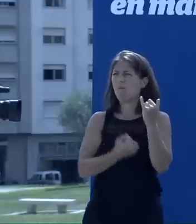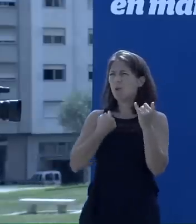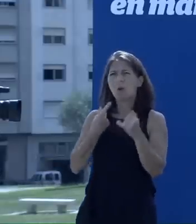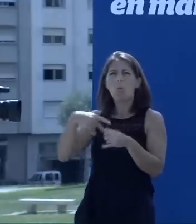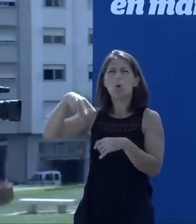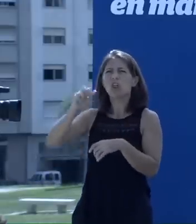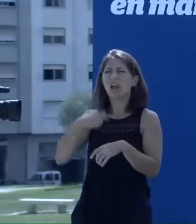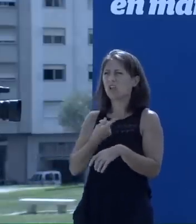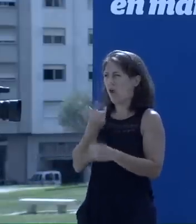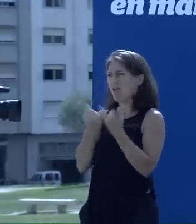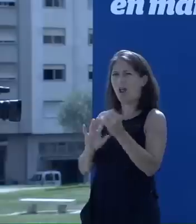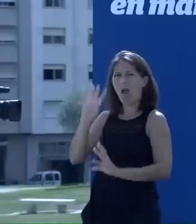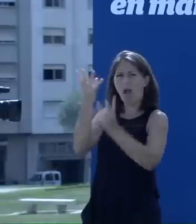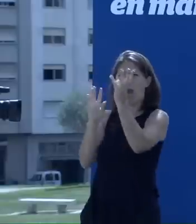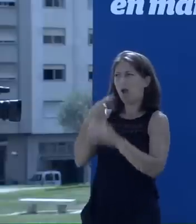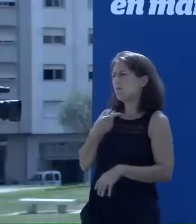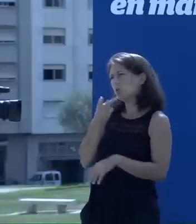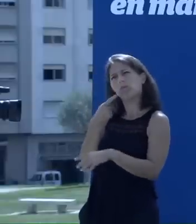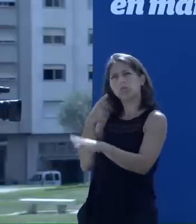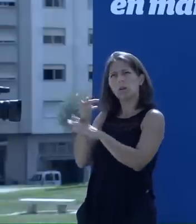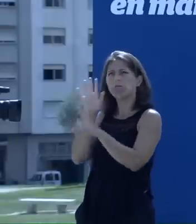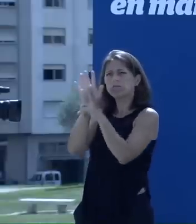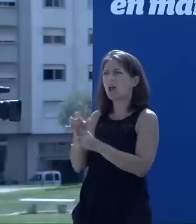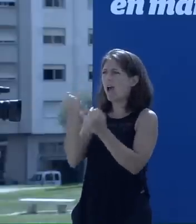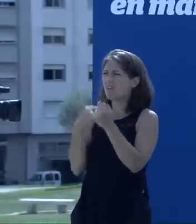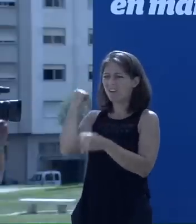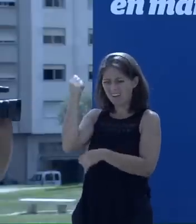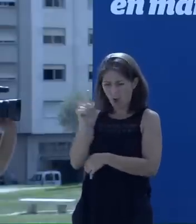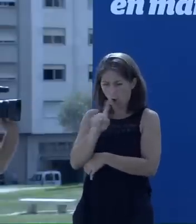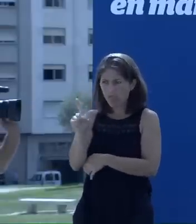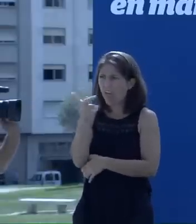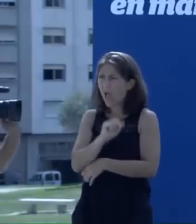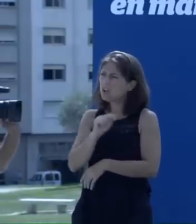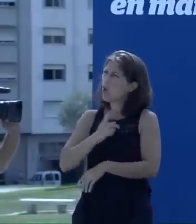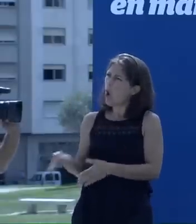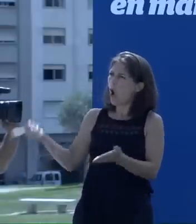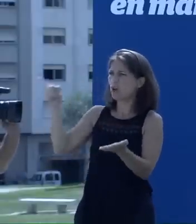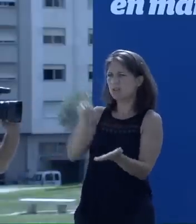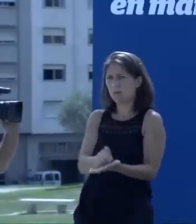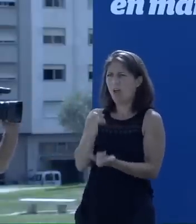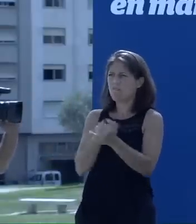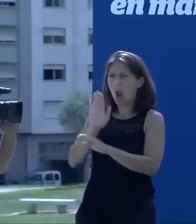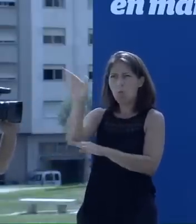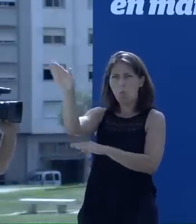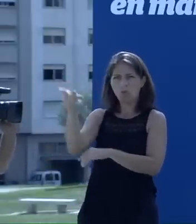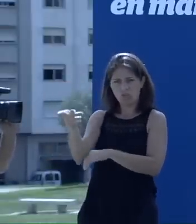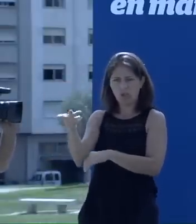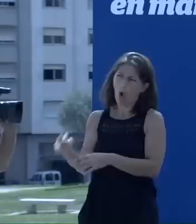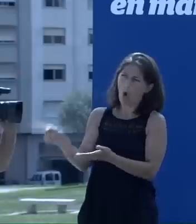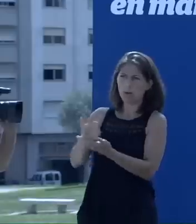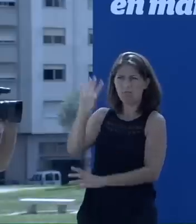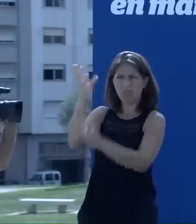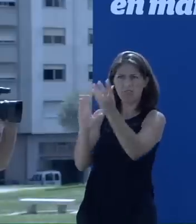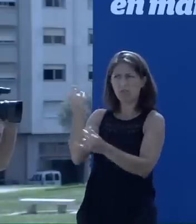que estiven apagando eu no ano 2005, solo 11 anos despois, e depois de observar que non se fixo absolutamente nada nese monte, non